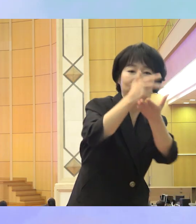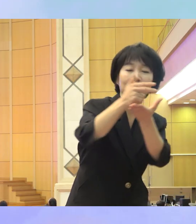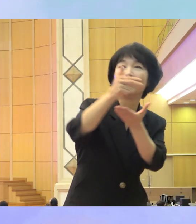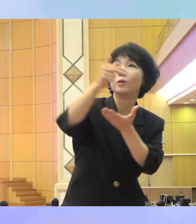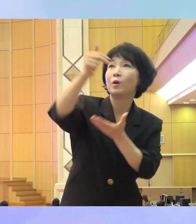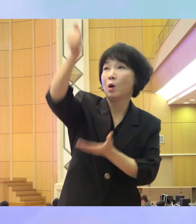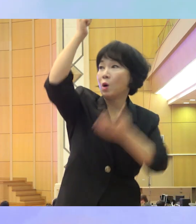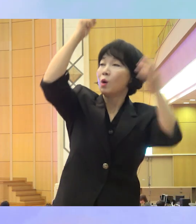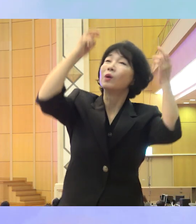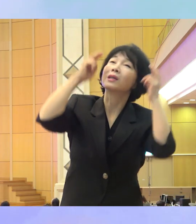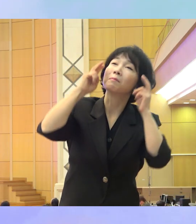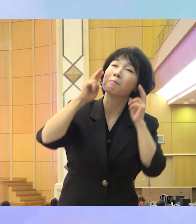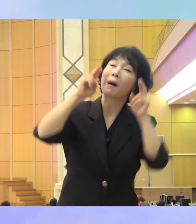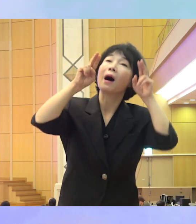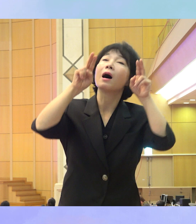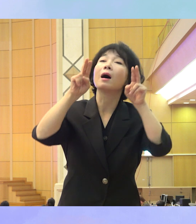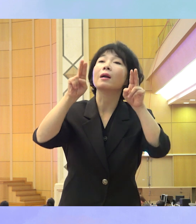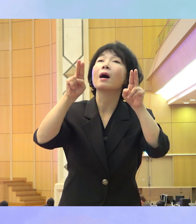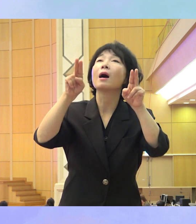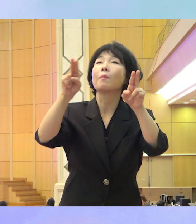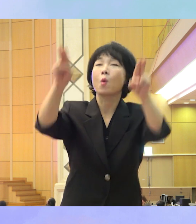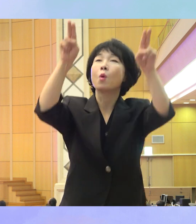능력의 주님